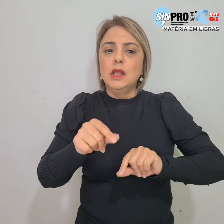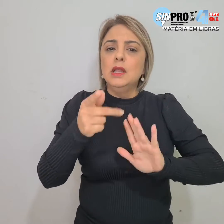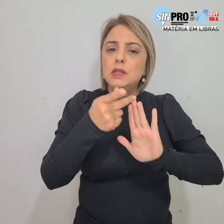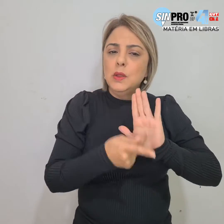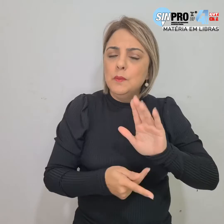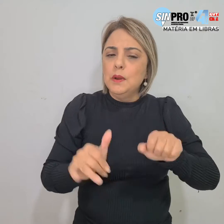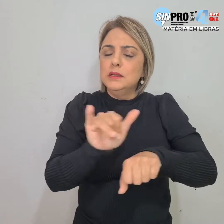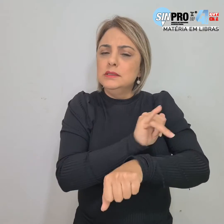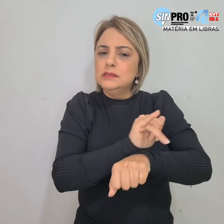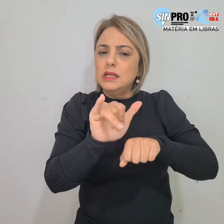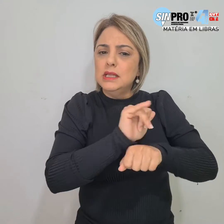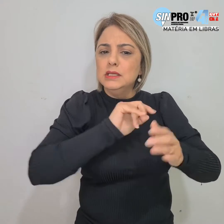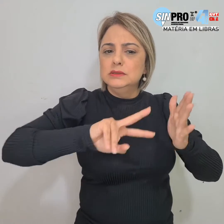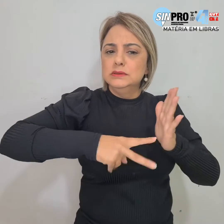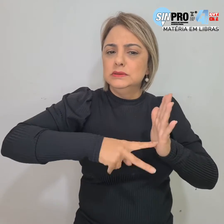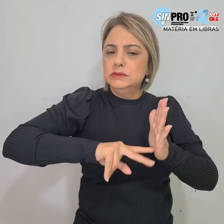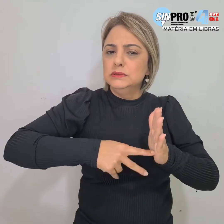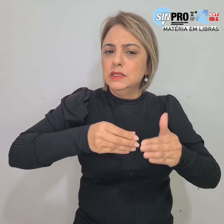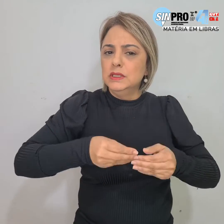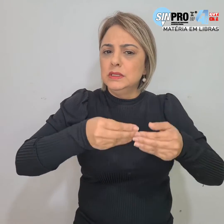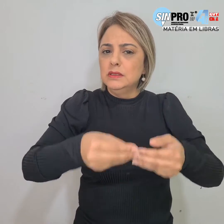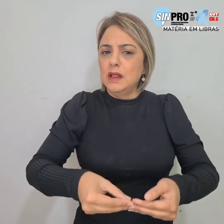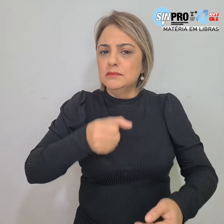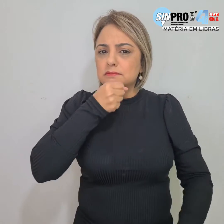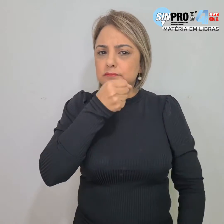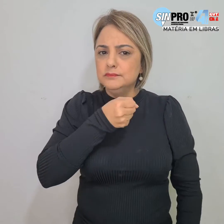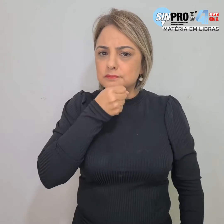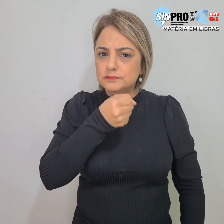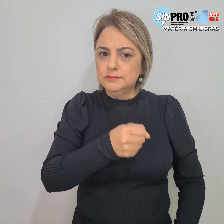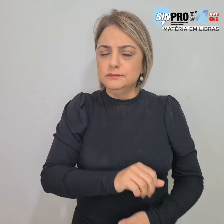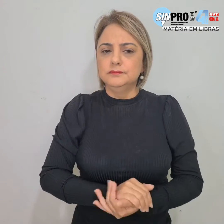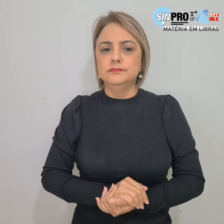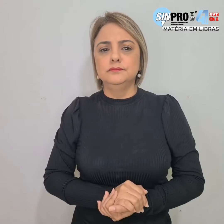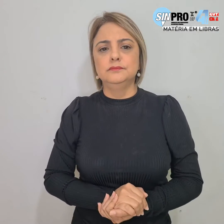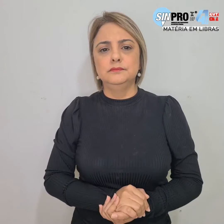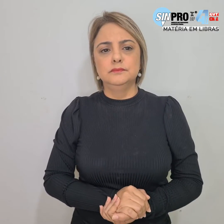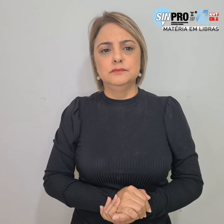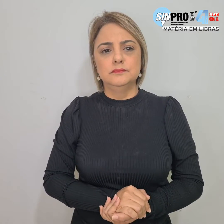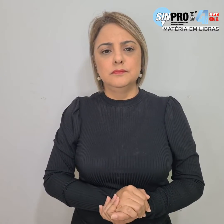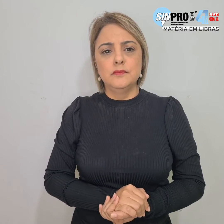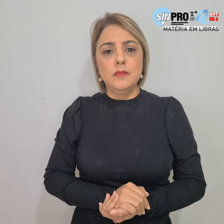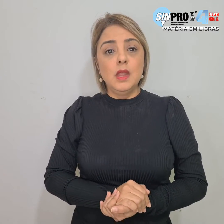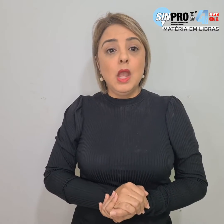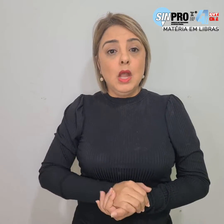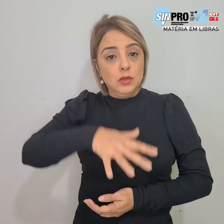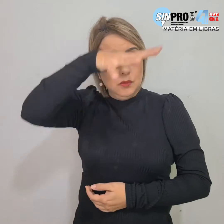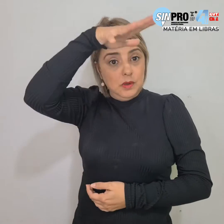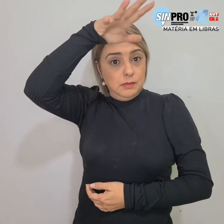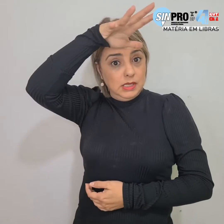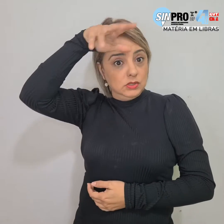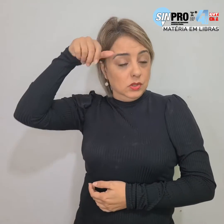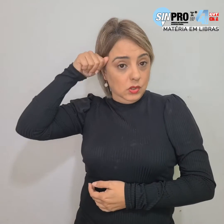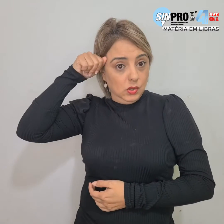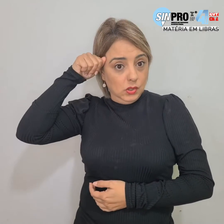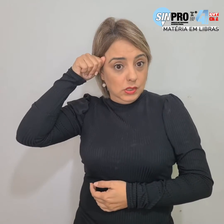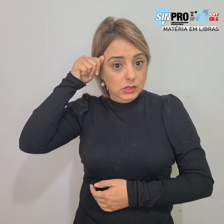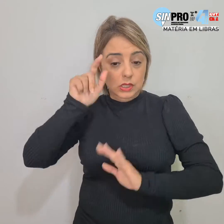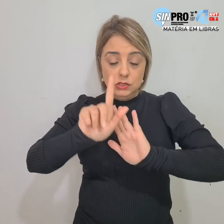Cinep, disponibilizado à reportagem. O estado do Amazonas, sob a gestão de Wilson Miranda Lima,